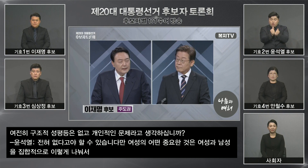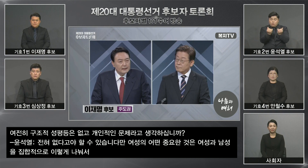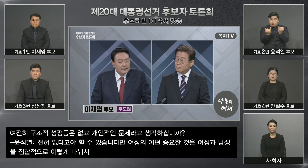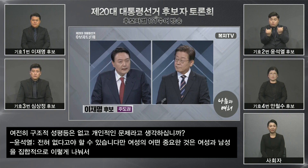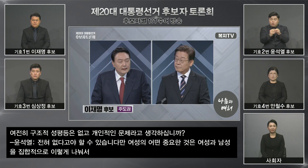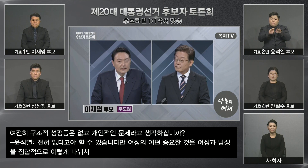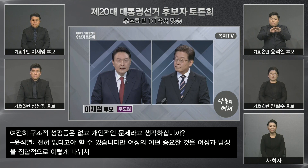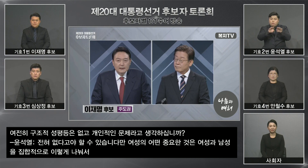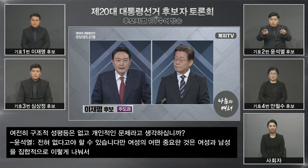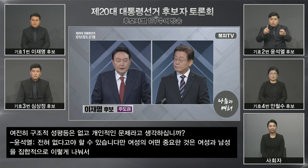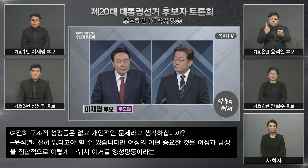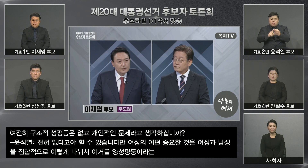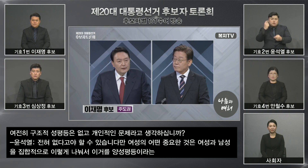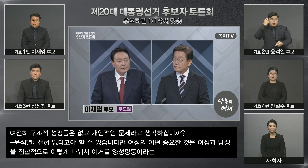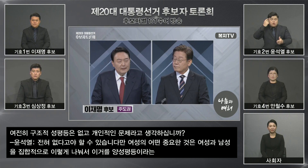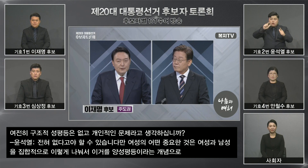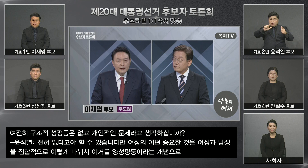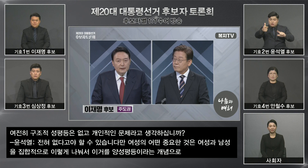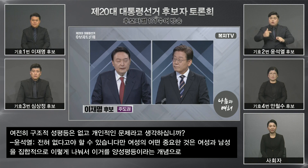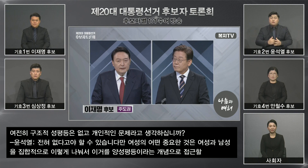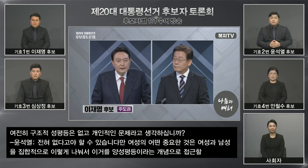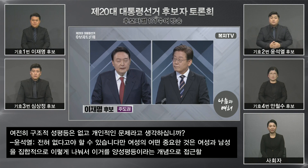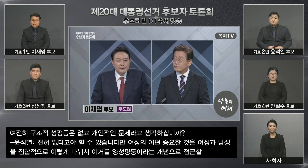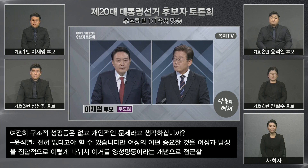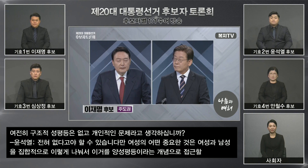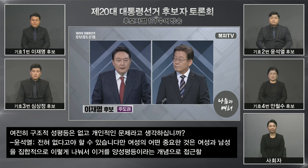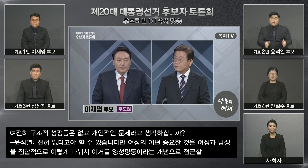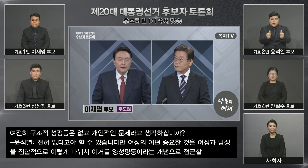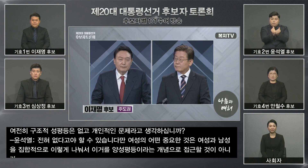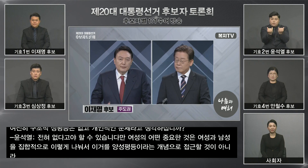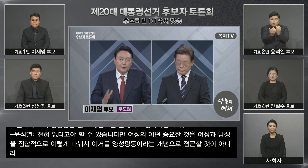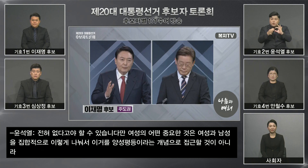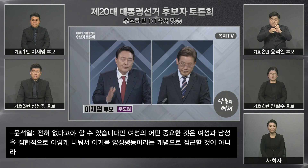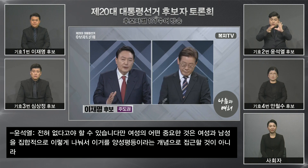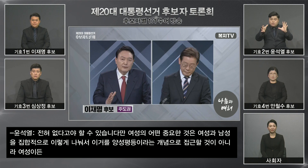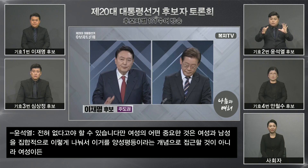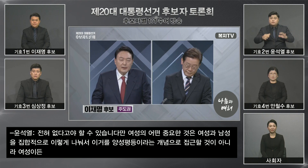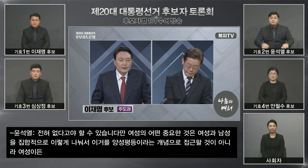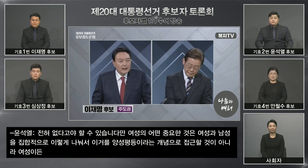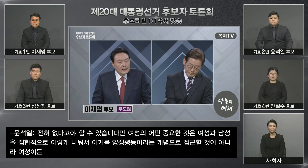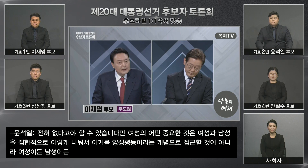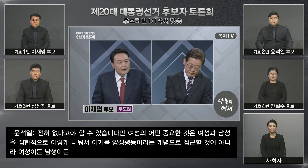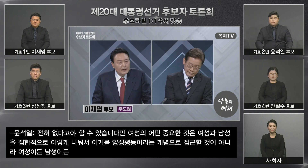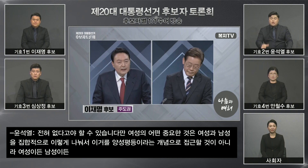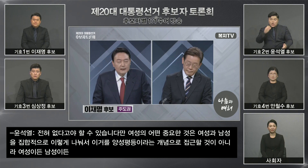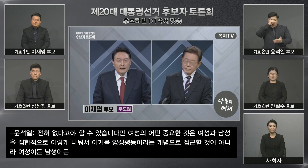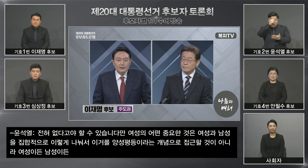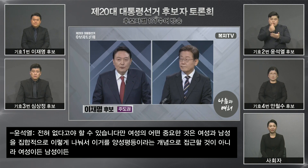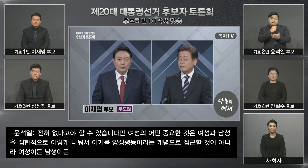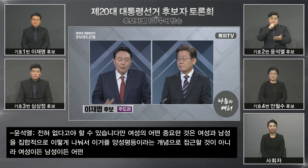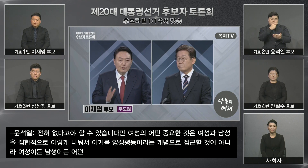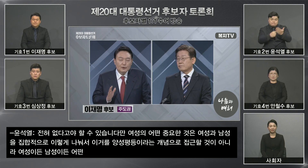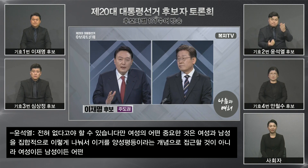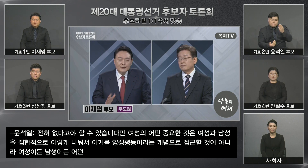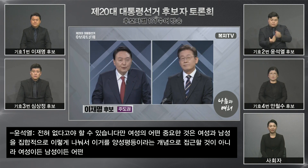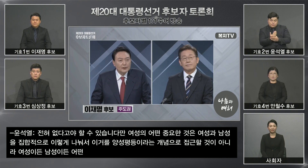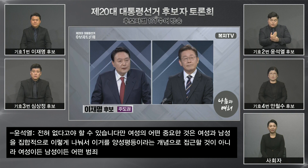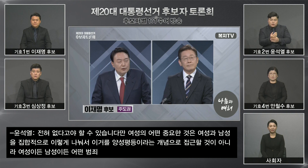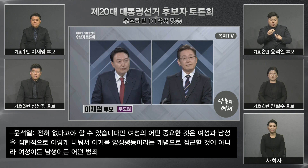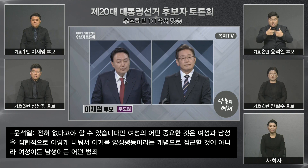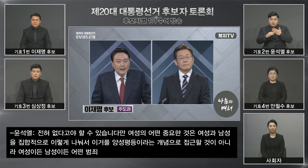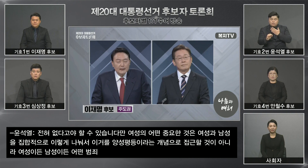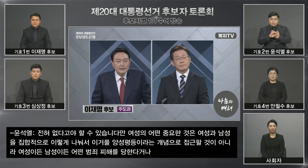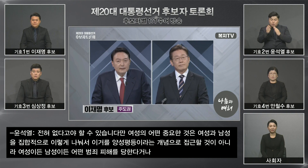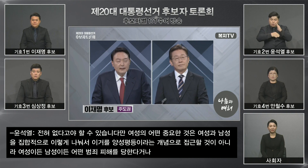접근할 것이 아니라 여성이든 남성이든 어떤 범죄를 피해를 당한다거나 또는 공정하지